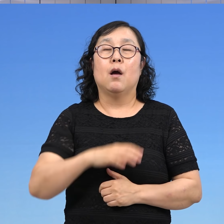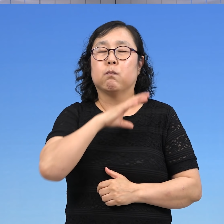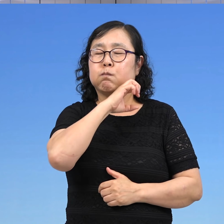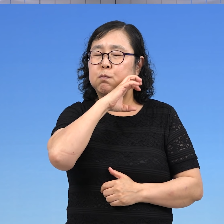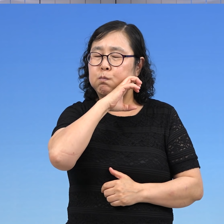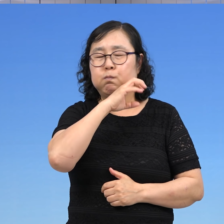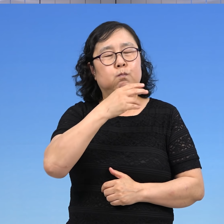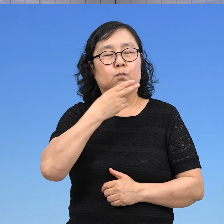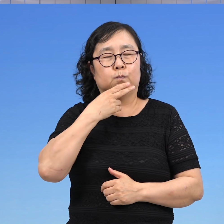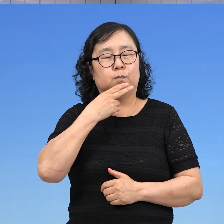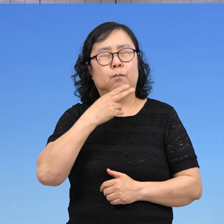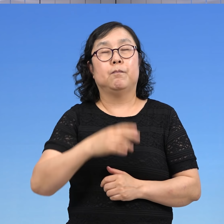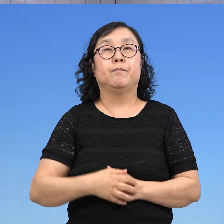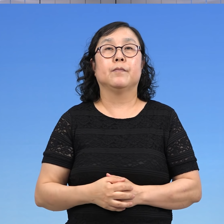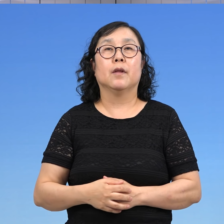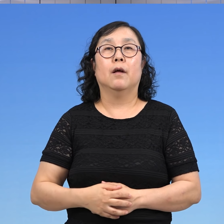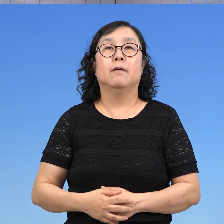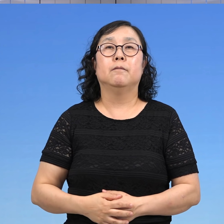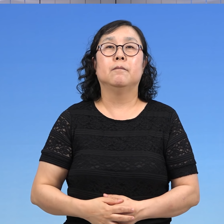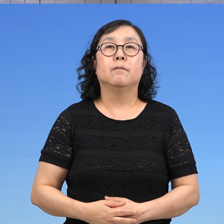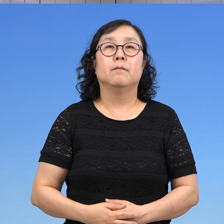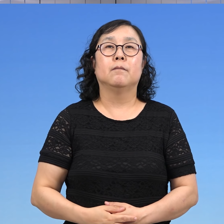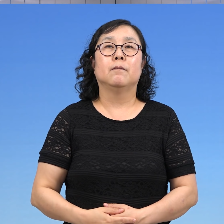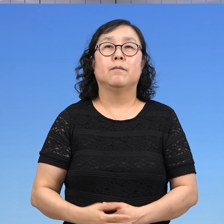뭐 항해하는 g 없었습니다